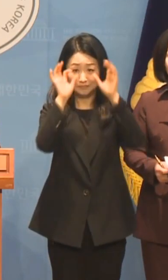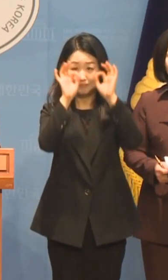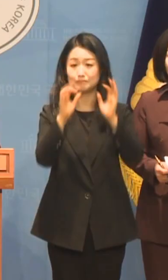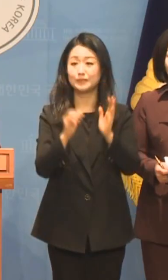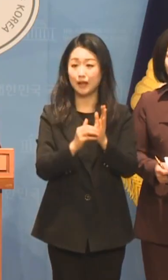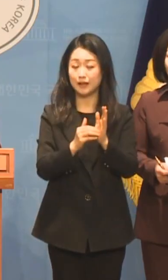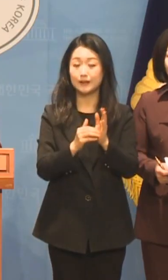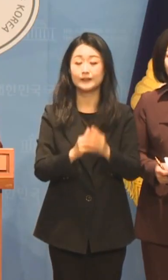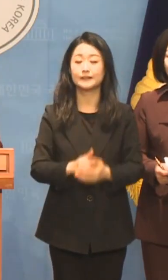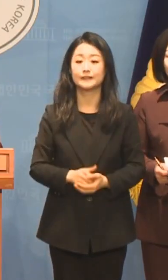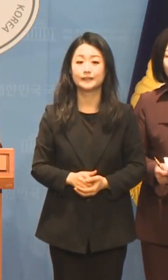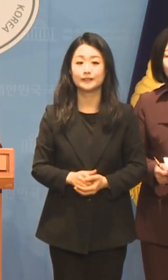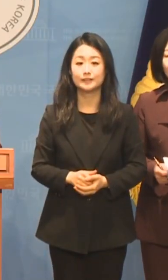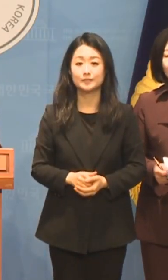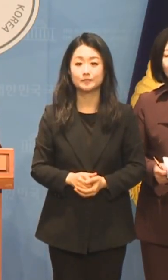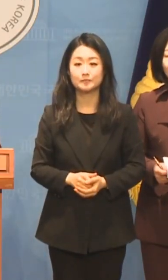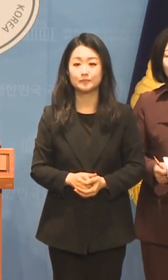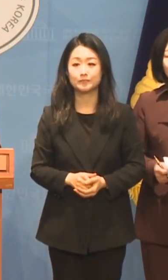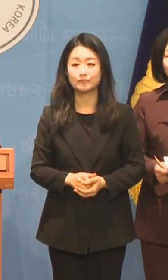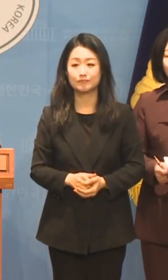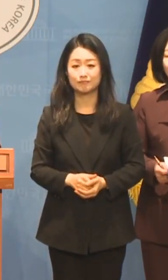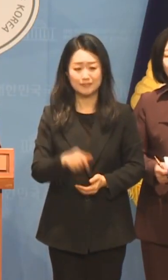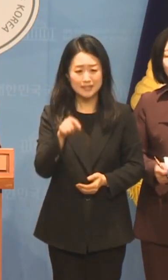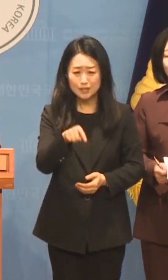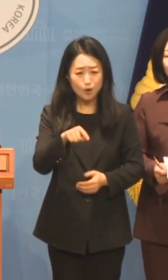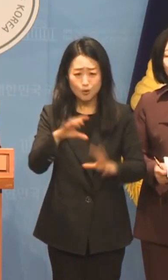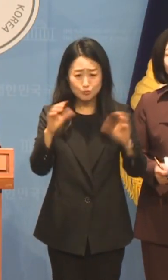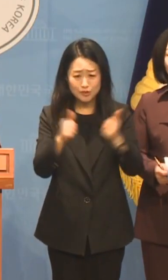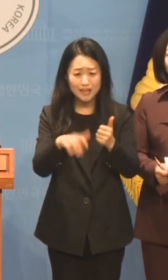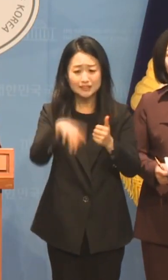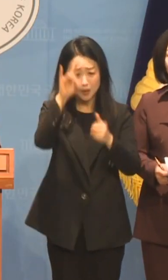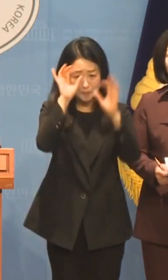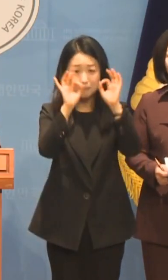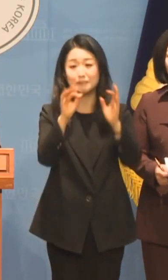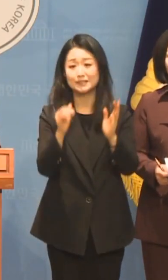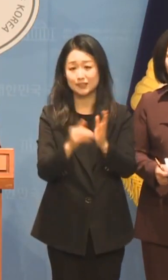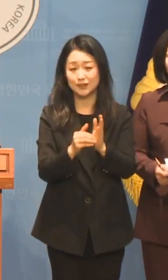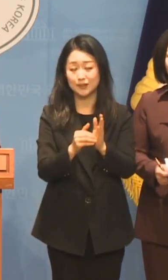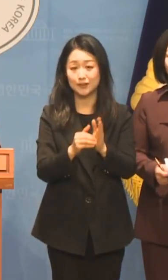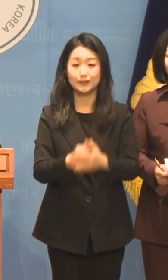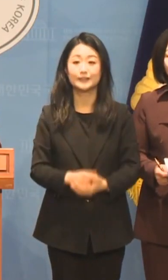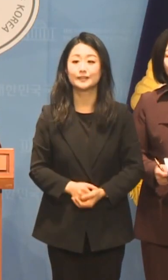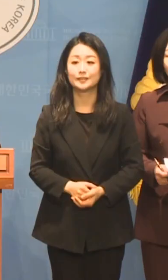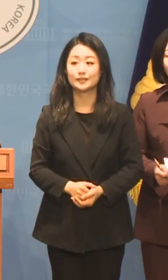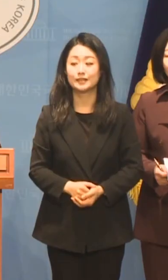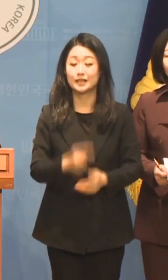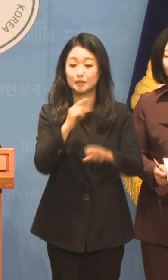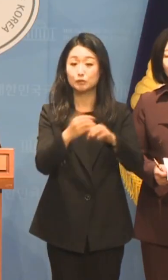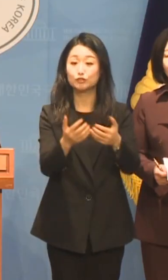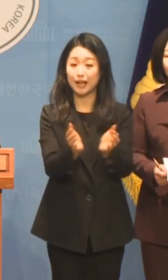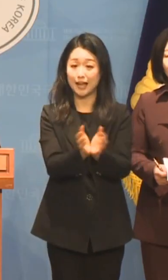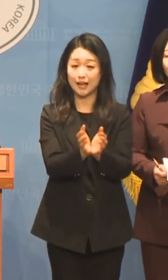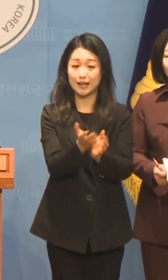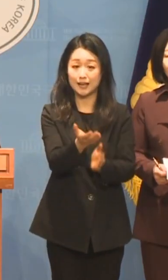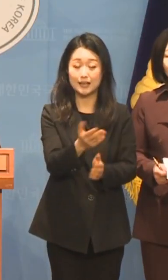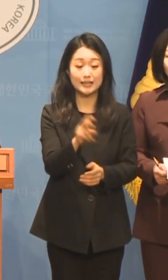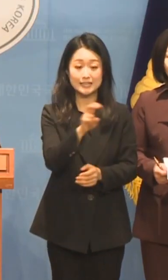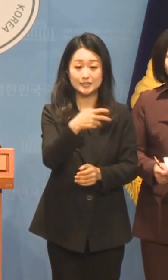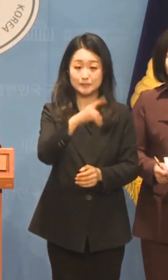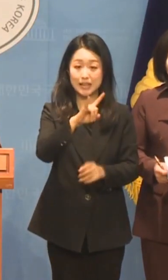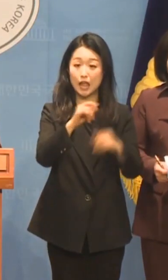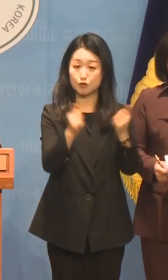모습이었습니다. 한마디로 이런 국회는 처음이었습니다. 민주당은 20대